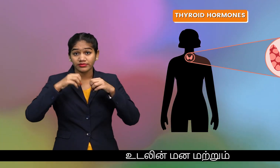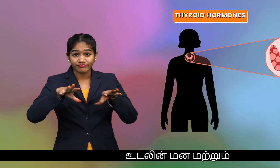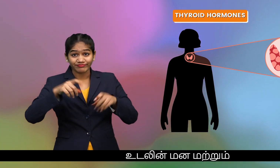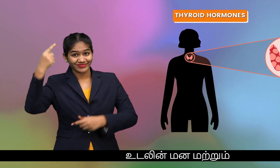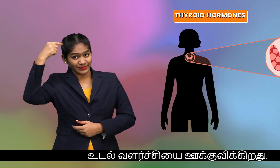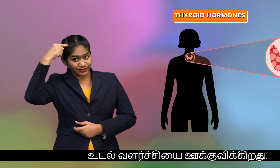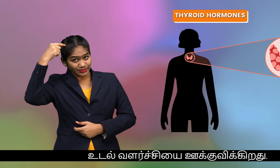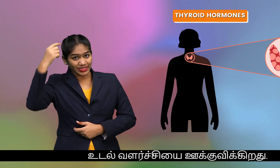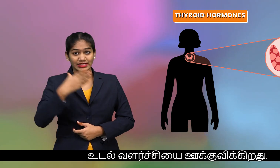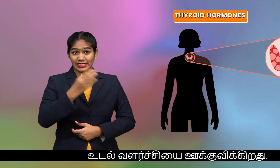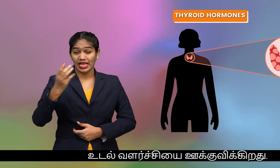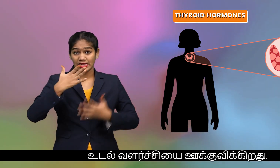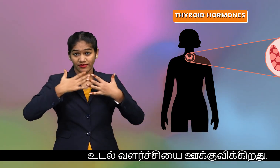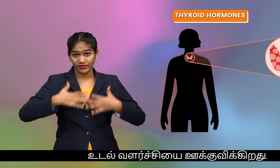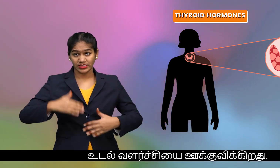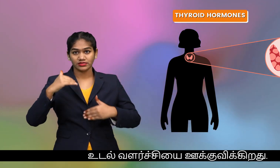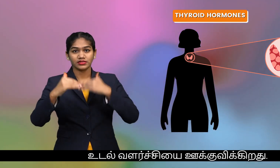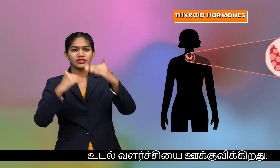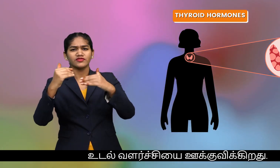மற்றும் உடல் வளர்ச்சியை ஊக்குவிக்கிறது.